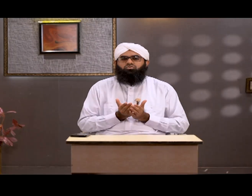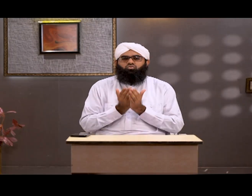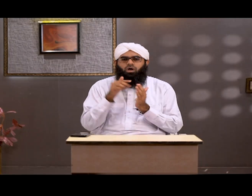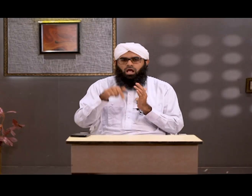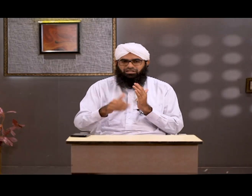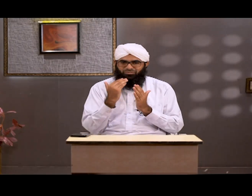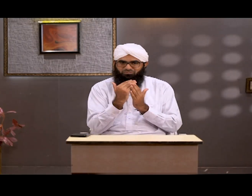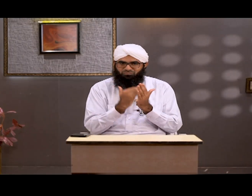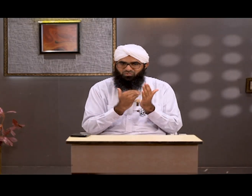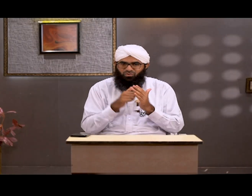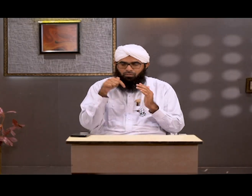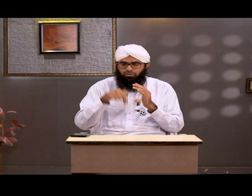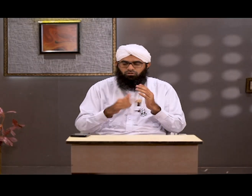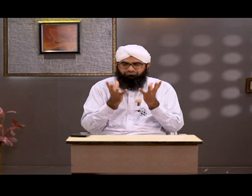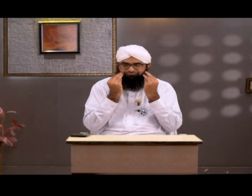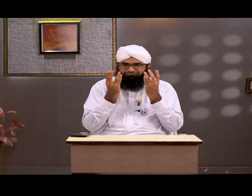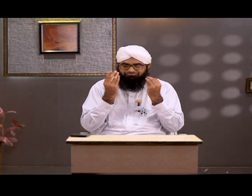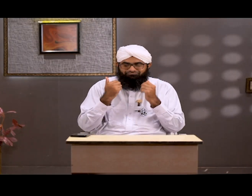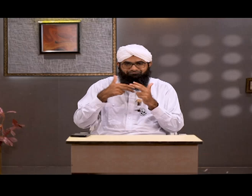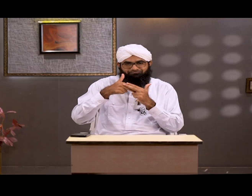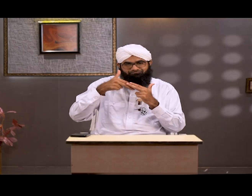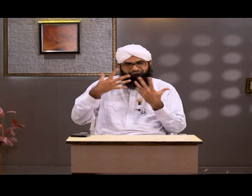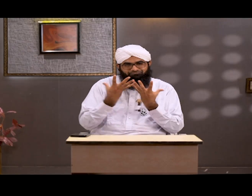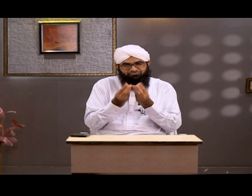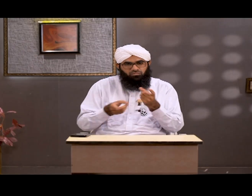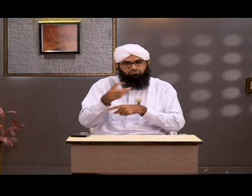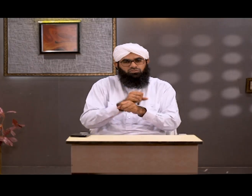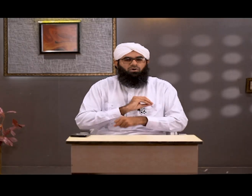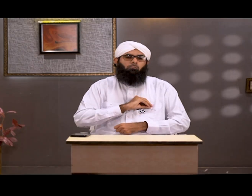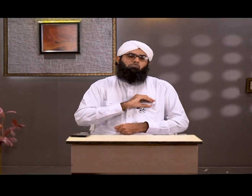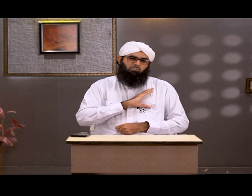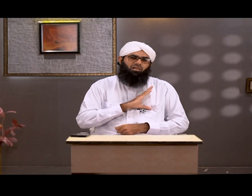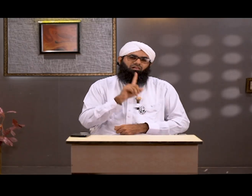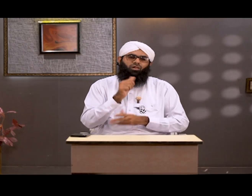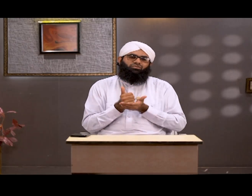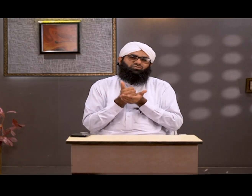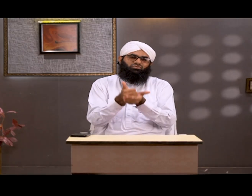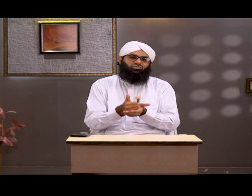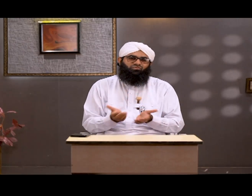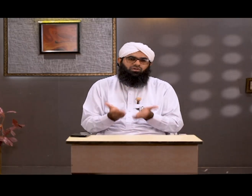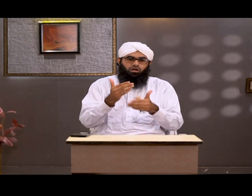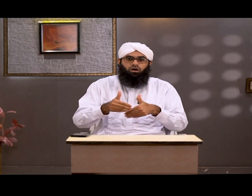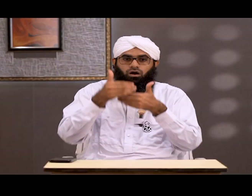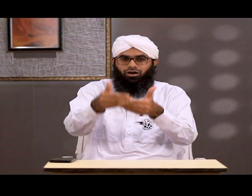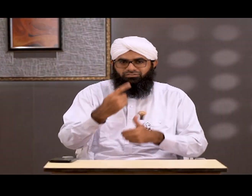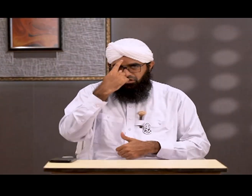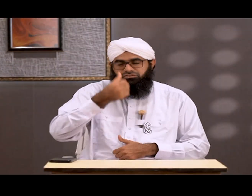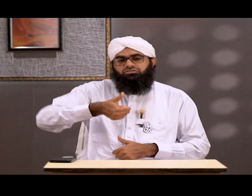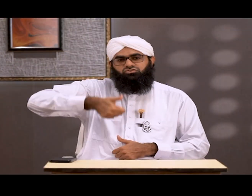پروگرام سے حاصل ہونے والے نصیحت بھرے مدنی پھولوں پر ہمیں عمل کی توفیق عطا فرمائے۔ آئندہ سلسلے میں انشاءاللہ